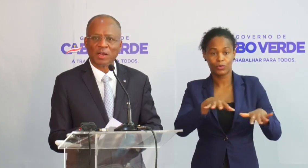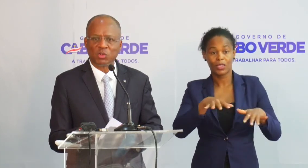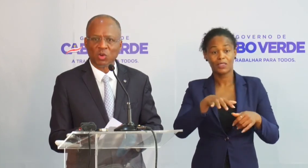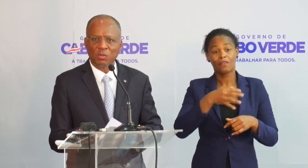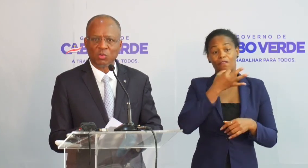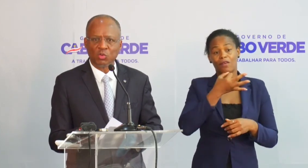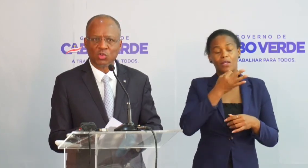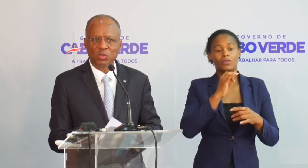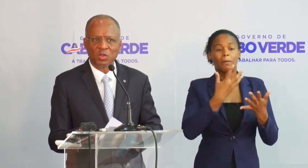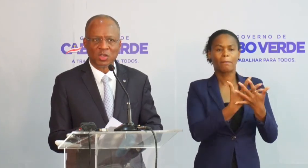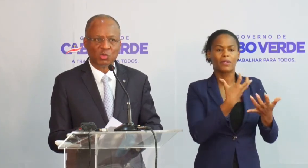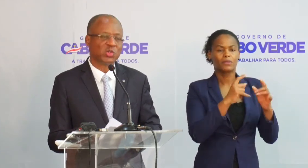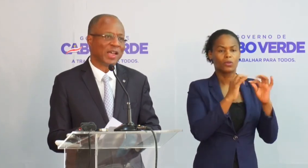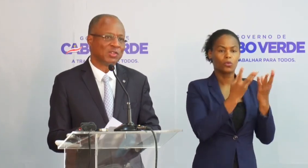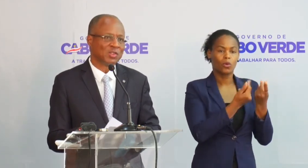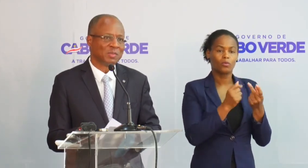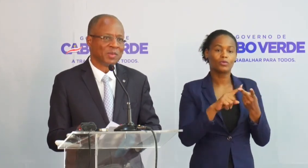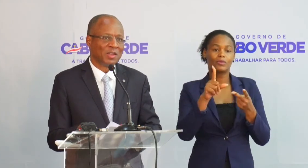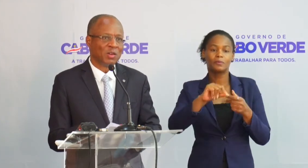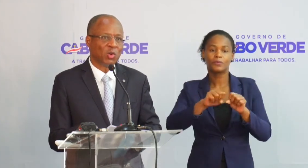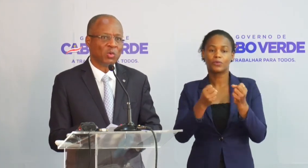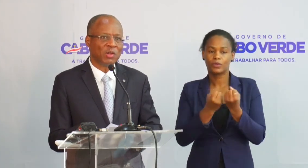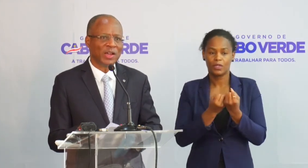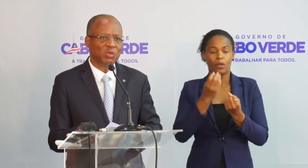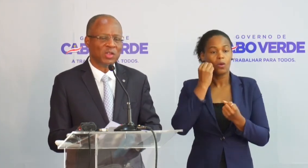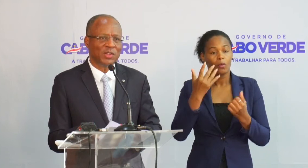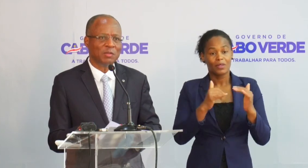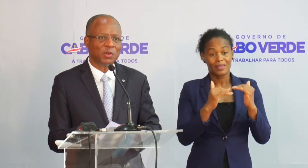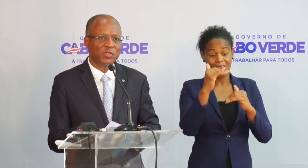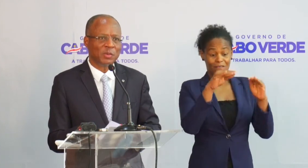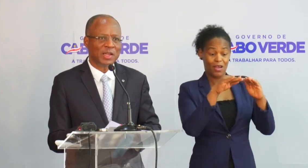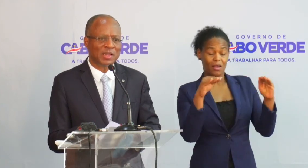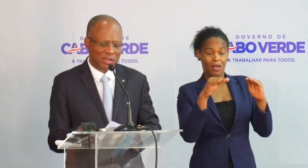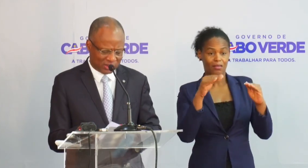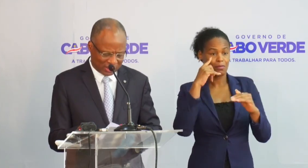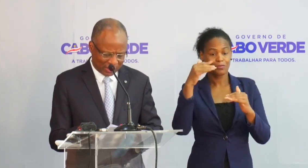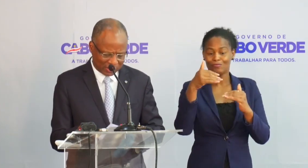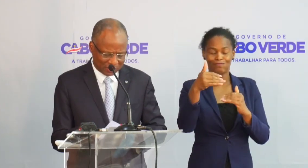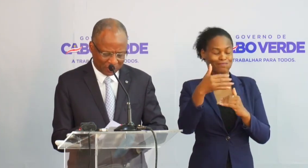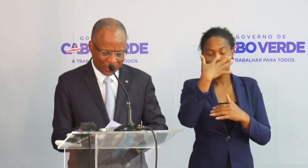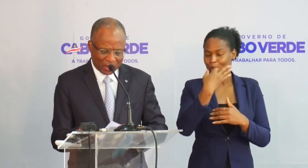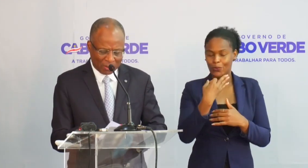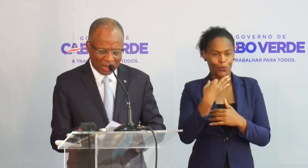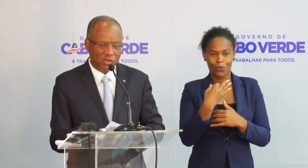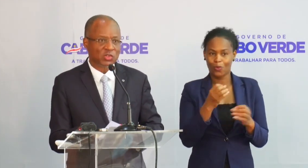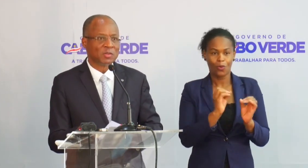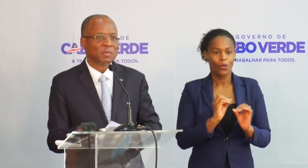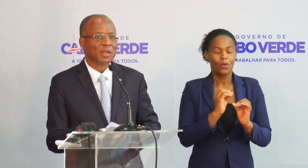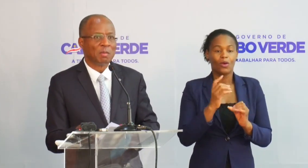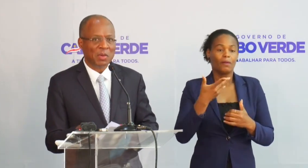dos impactos económicos e sociais, e com um elevado nível de imprevisibilidade e de incerteza.